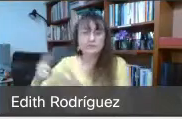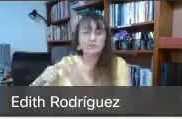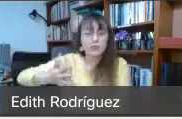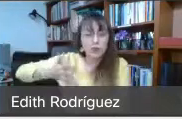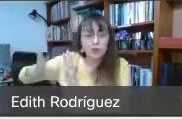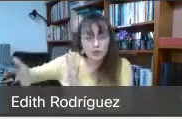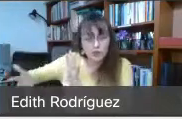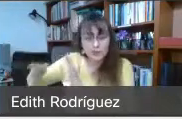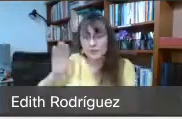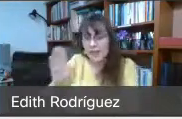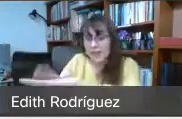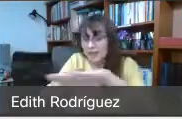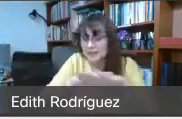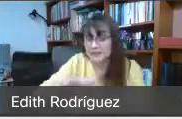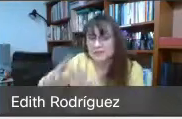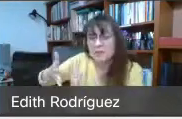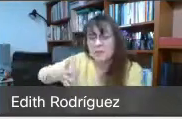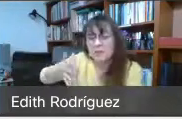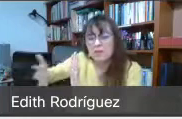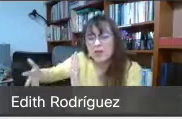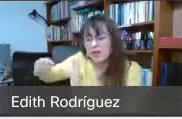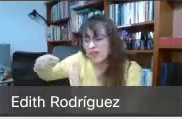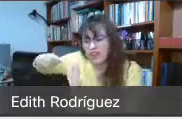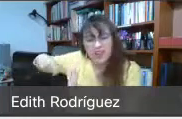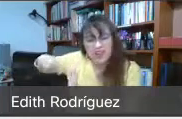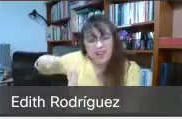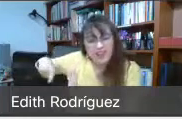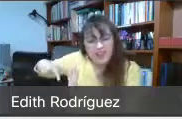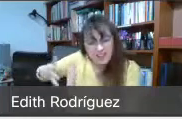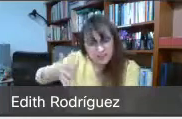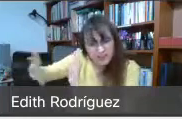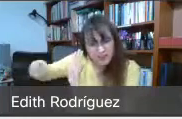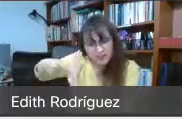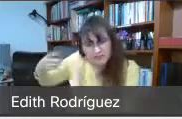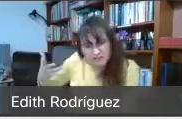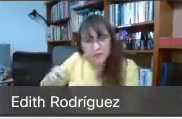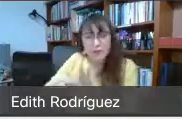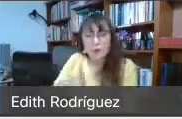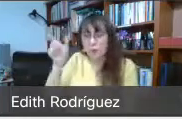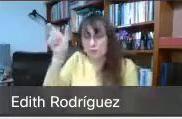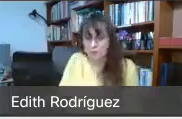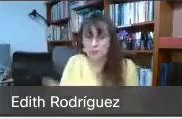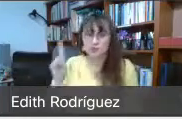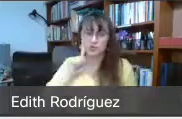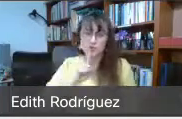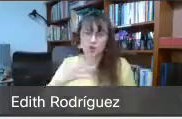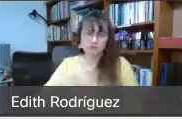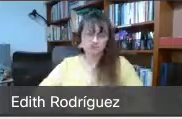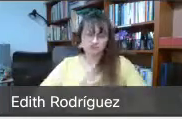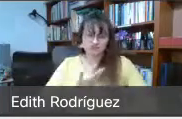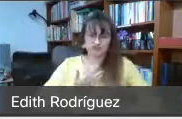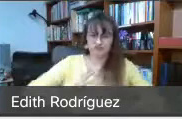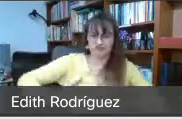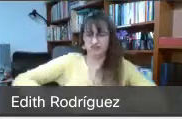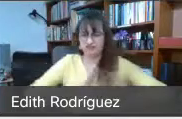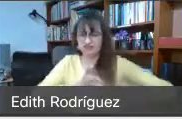formación que hayamos tenido, los profesores que hayamos tenido, la familia donde hayamos crecido, los modelos lingüísticos.